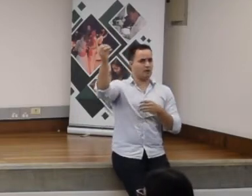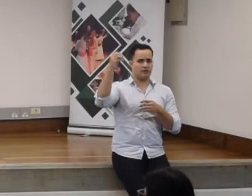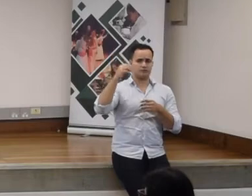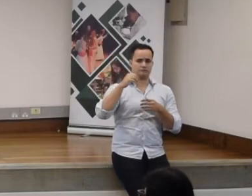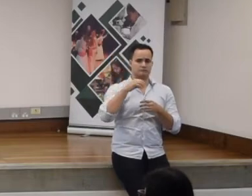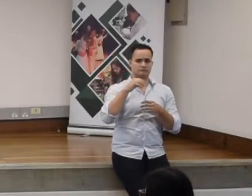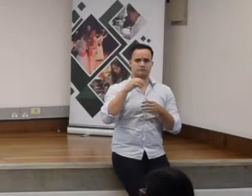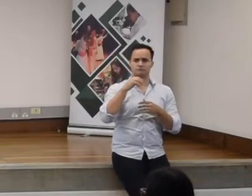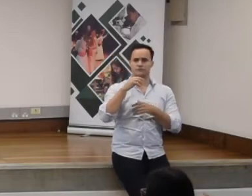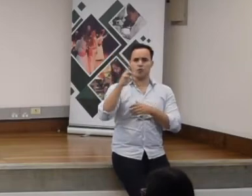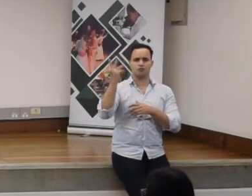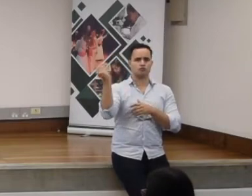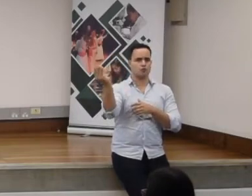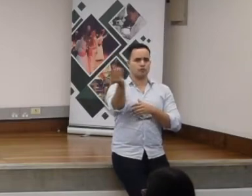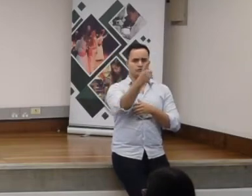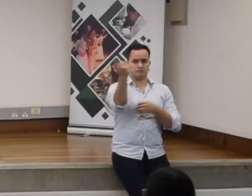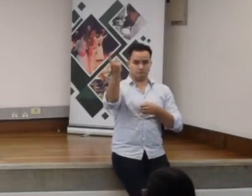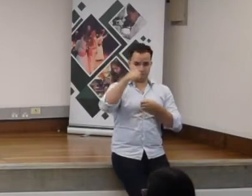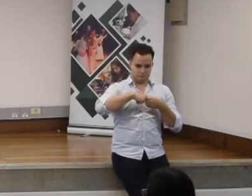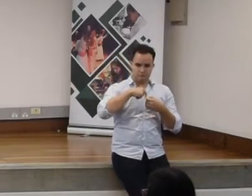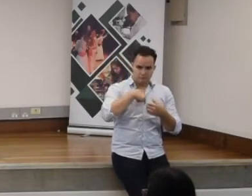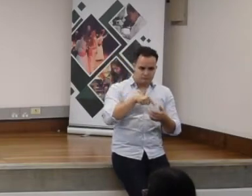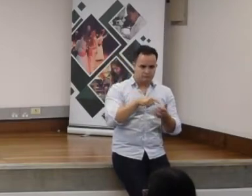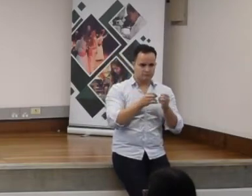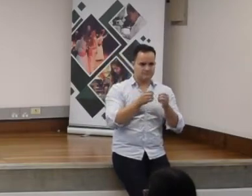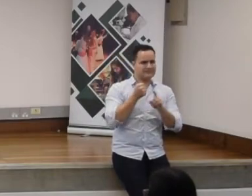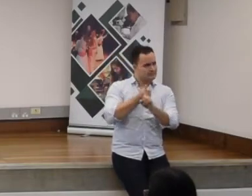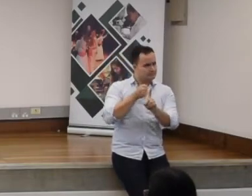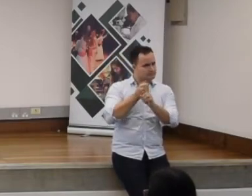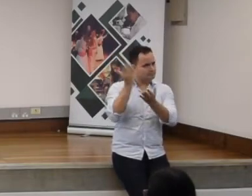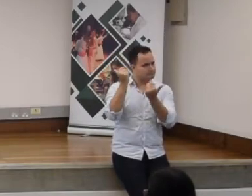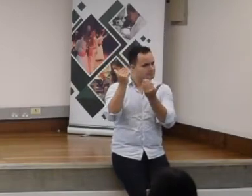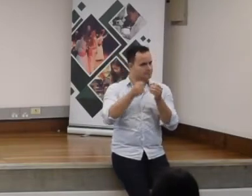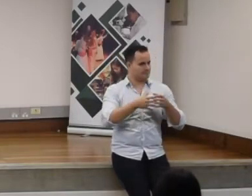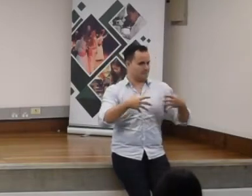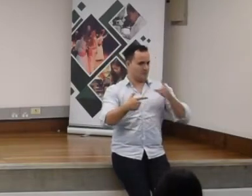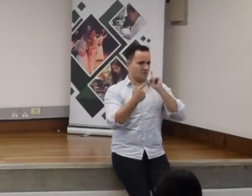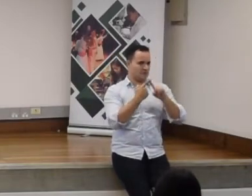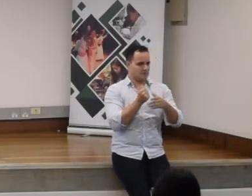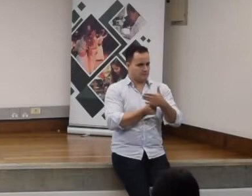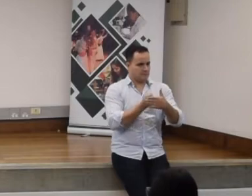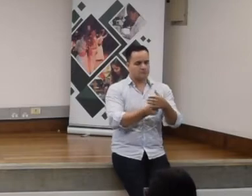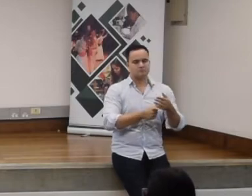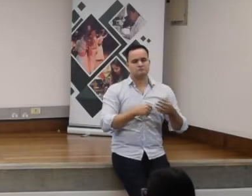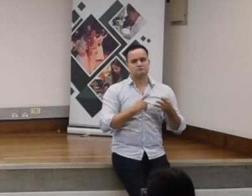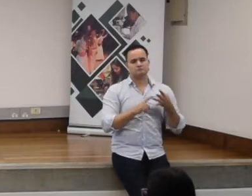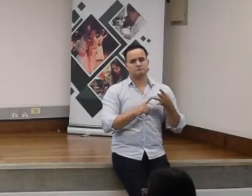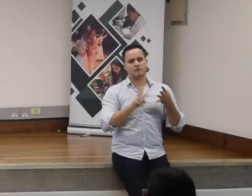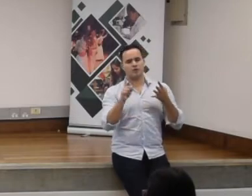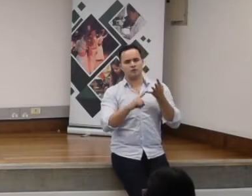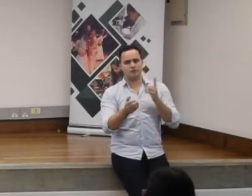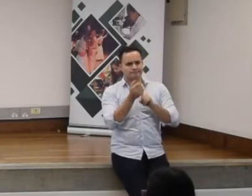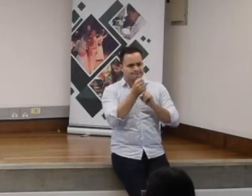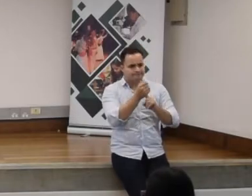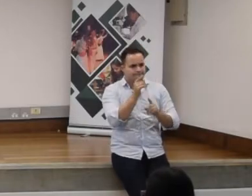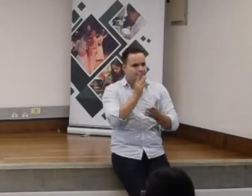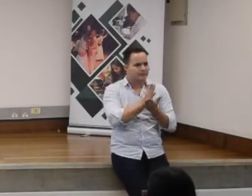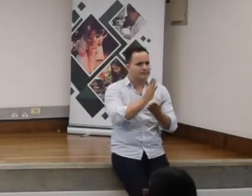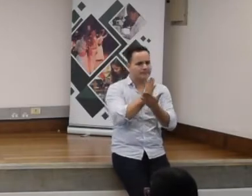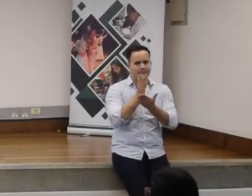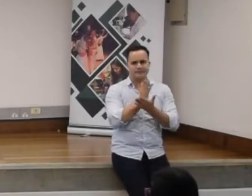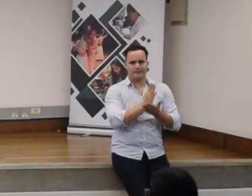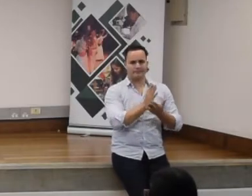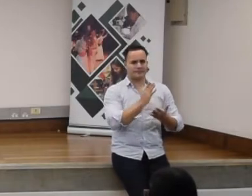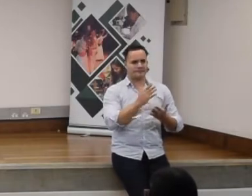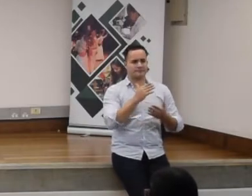grupos subrepresentados en la universidad aumente, la identificación de factores de riesgo de manera